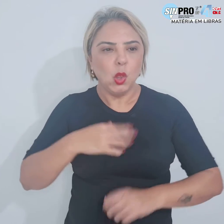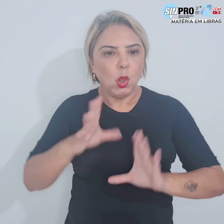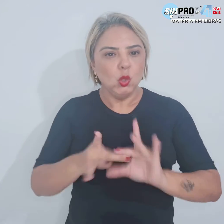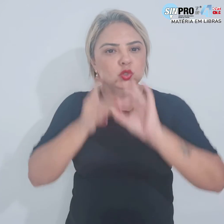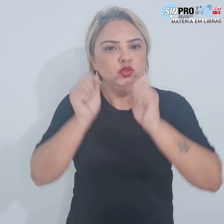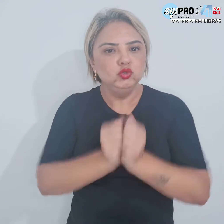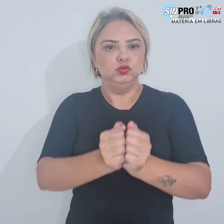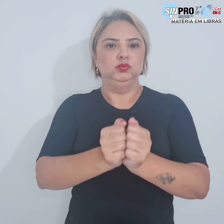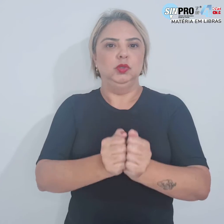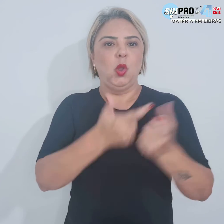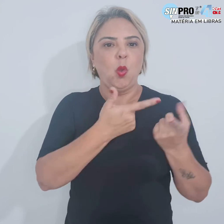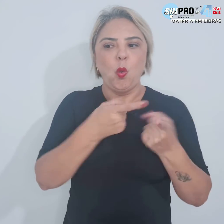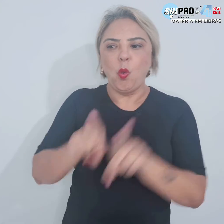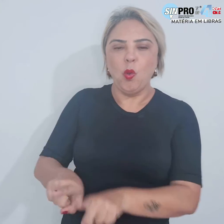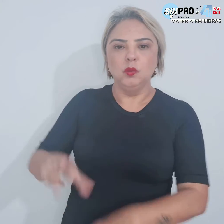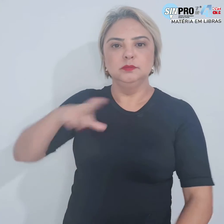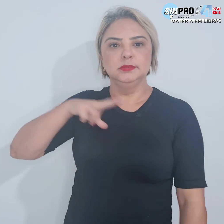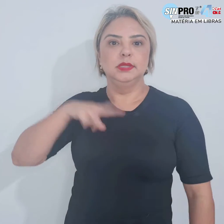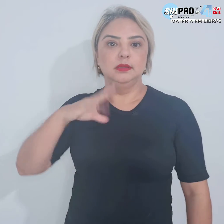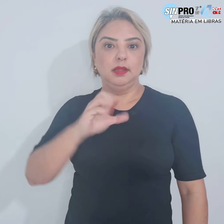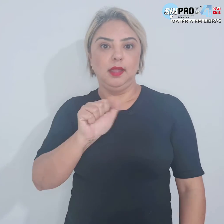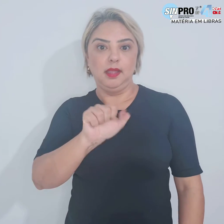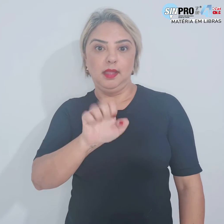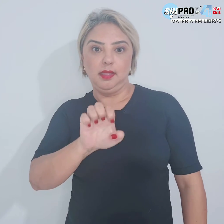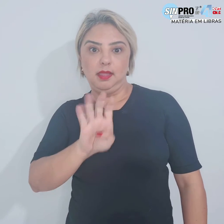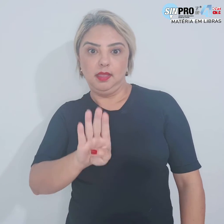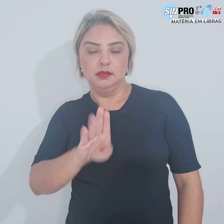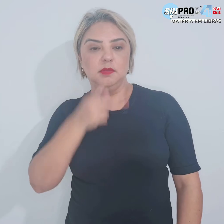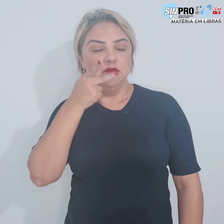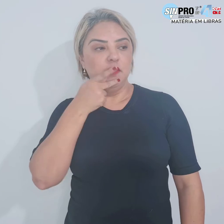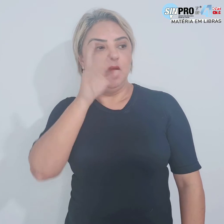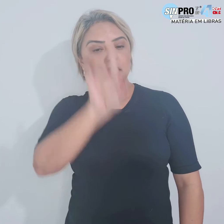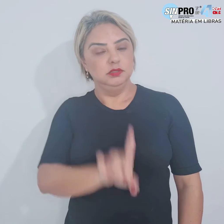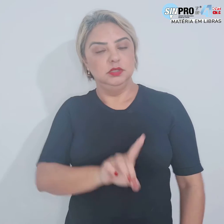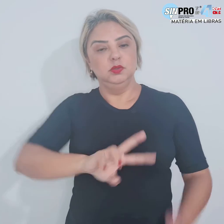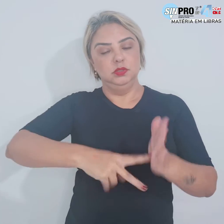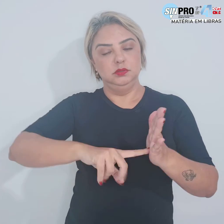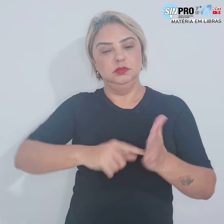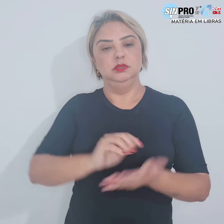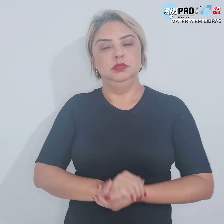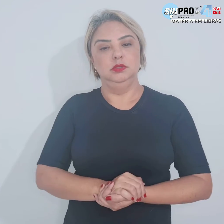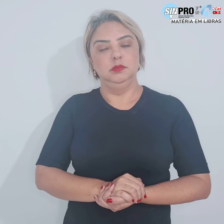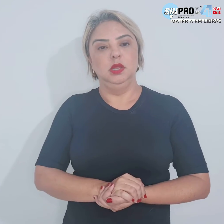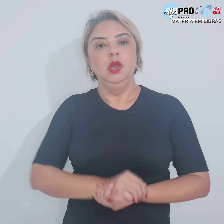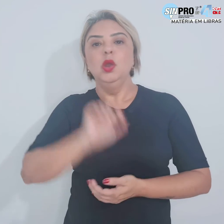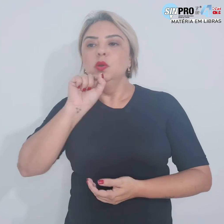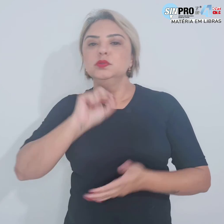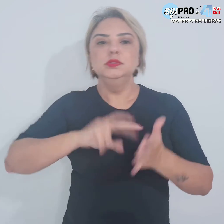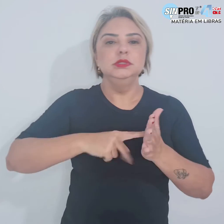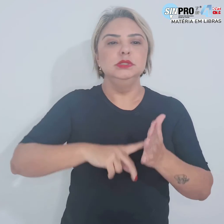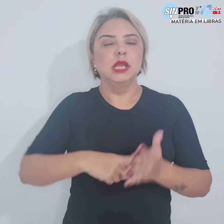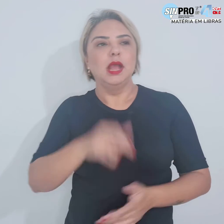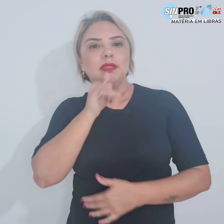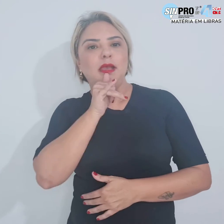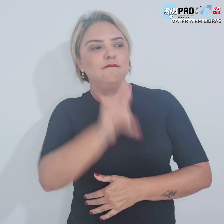unidos contra a privatização, afirma a diretoria. O sindicato alerta para os